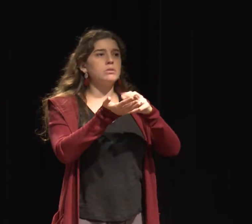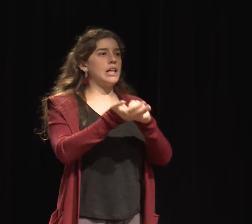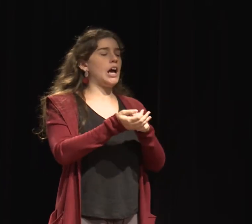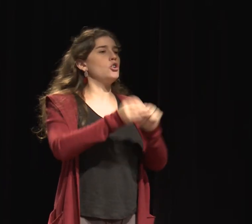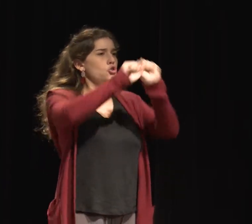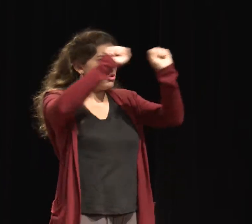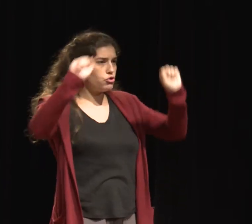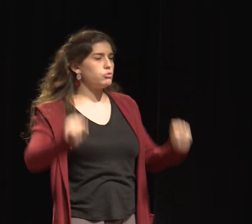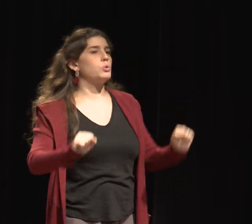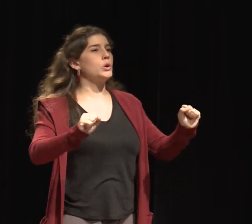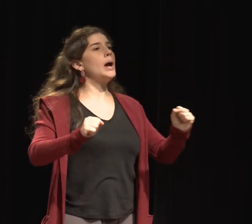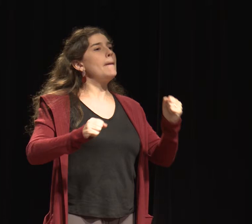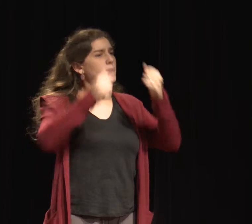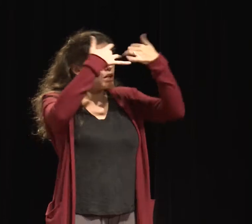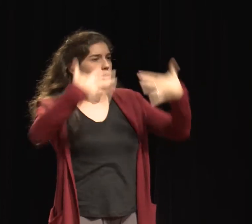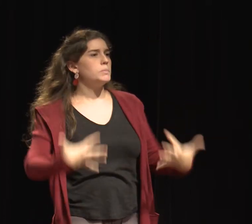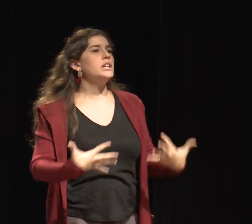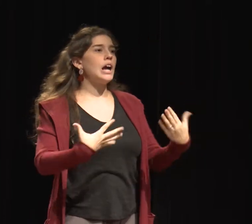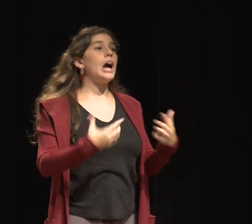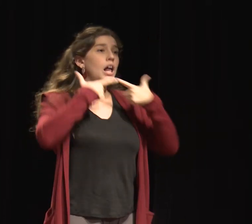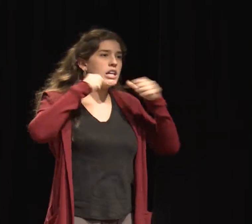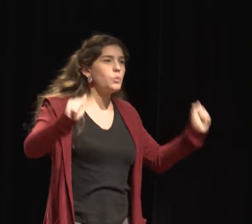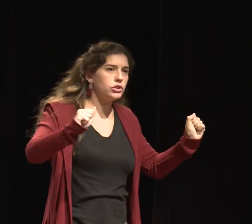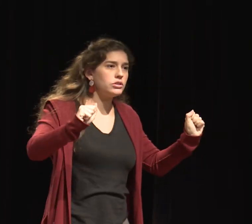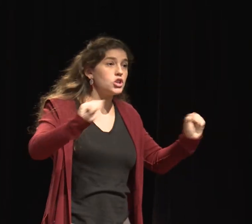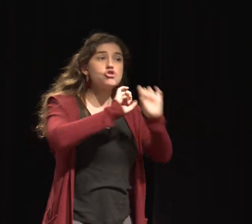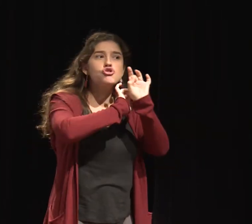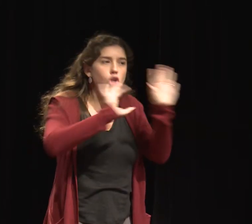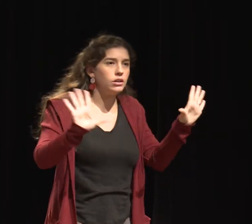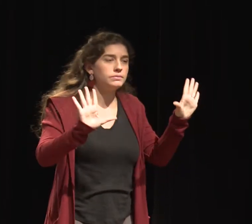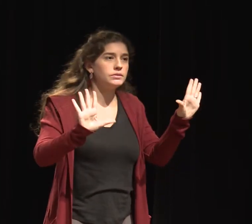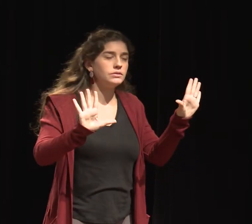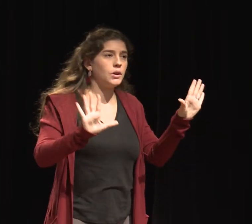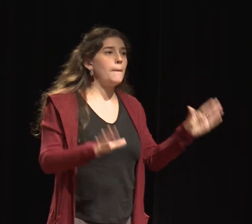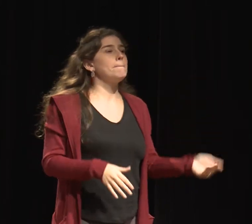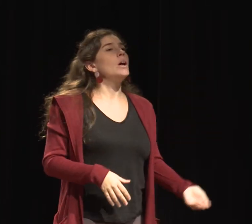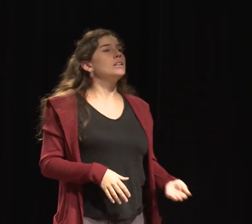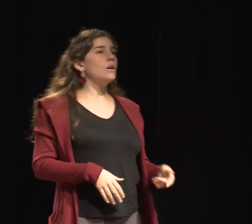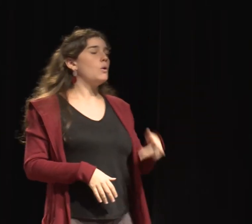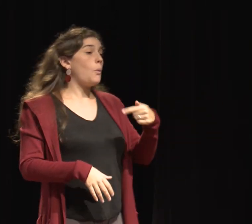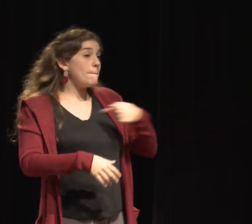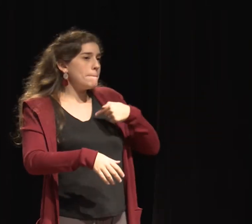tem vocabulário e uma estrutura para explicar a linguística, somente.